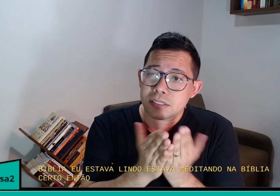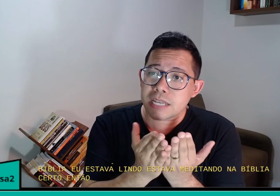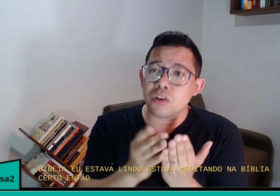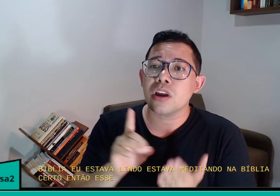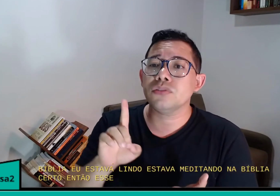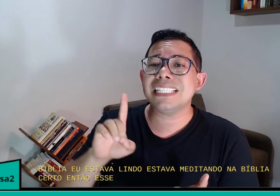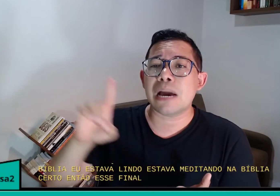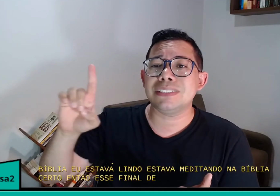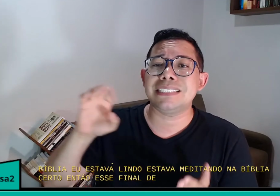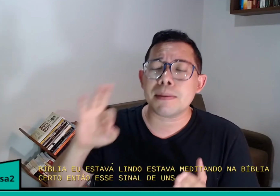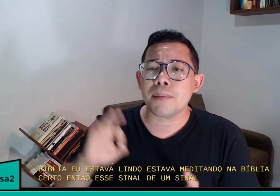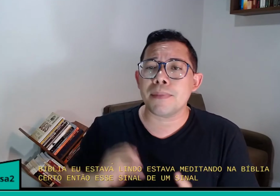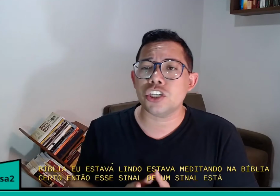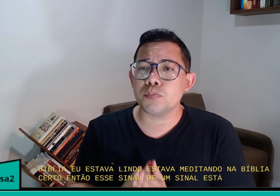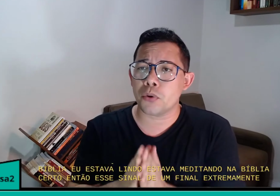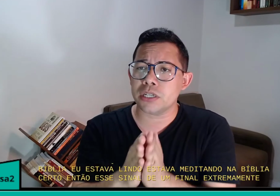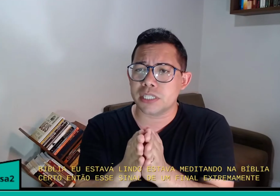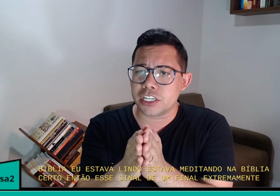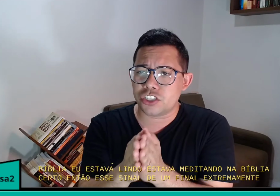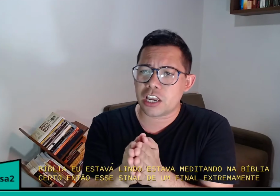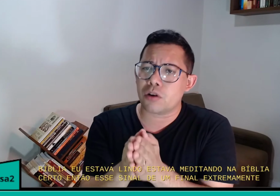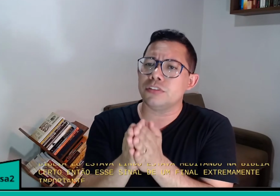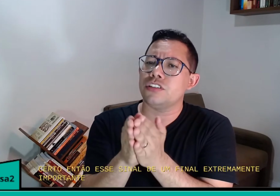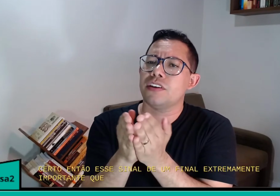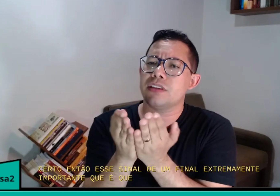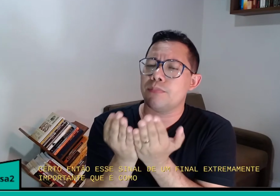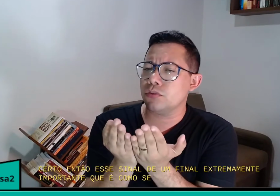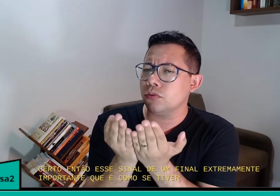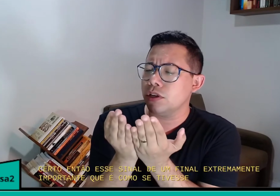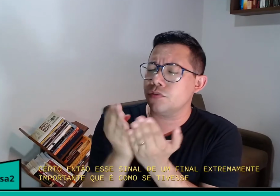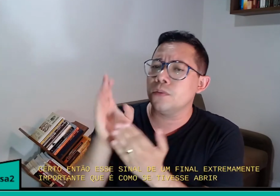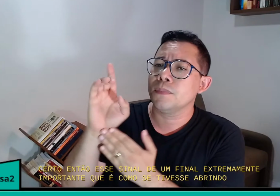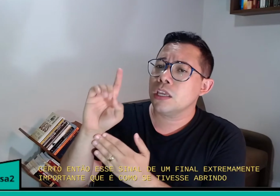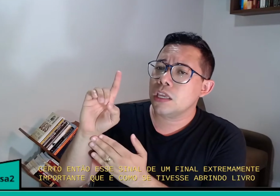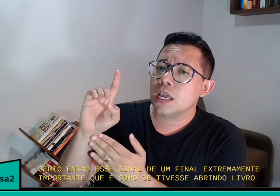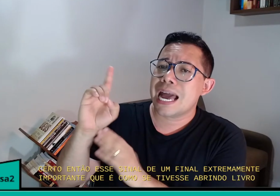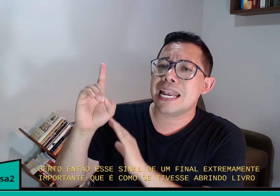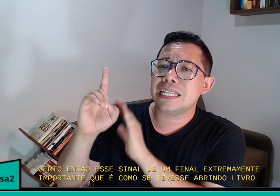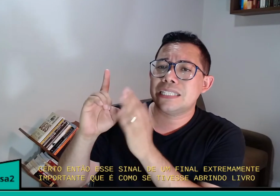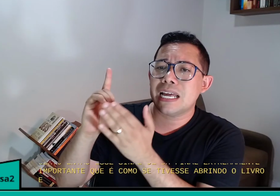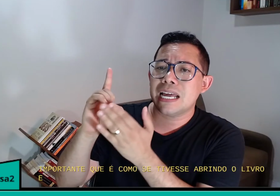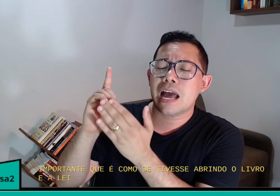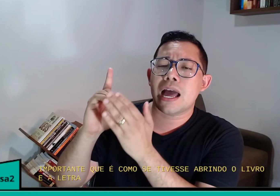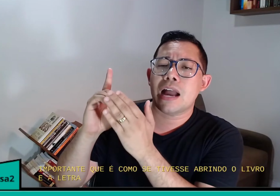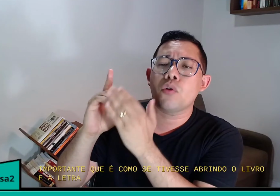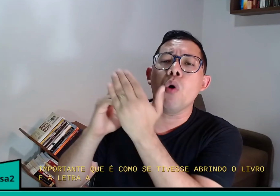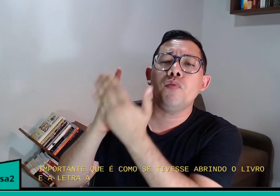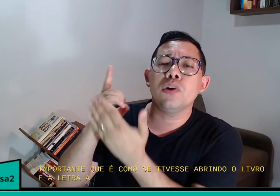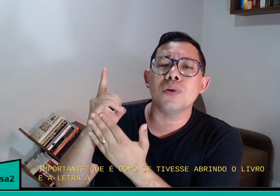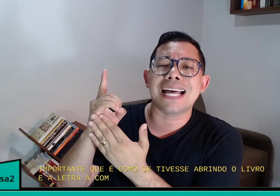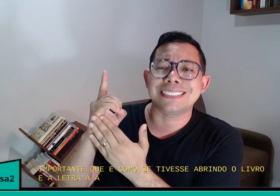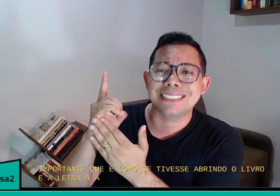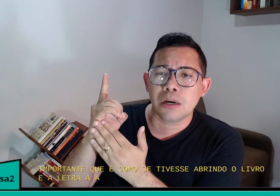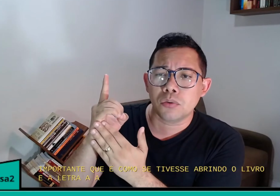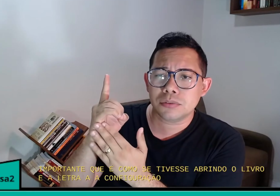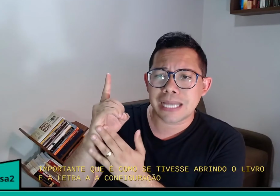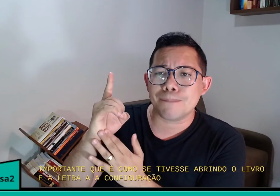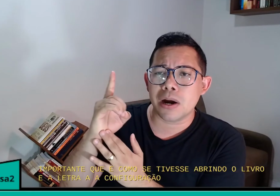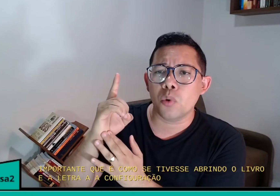sinal já é um sinal extremamente importante, que é como se você estivesse abrindo um livro e a letra, a configuração da mão